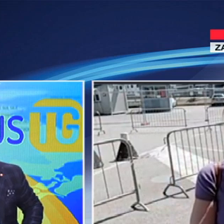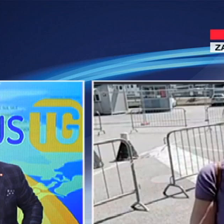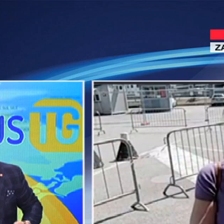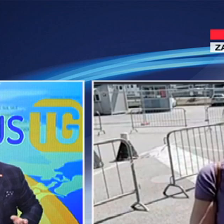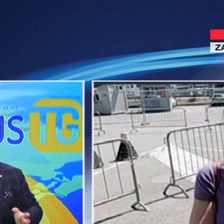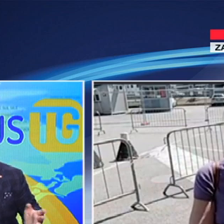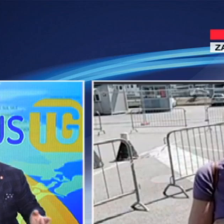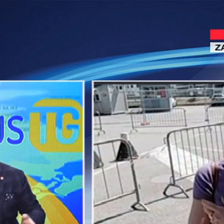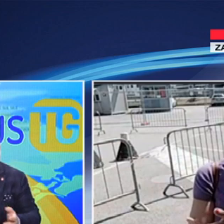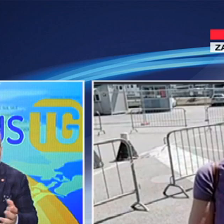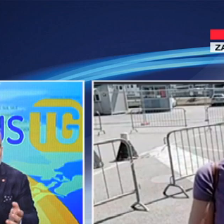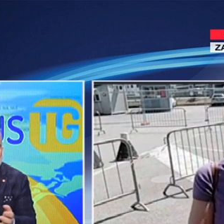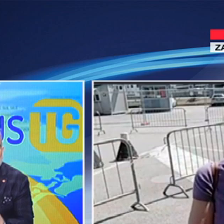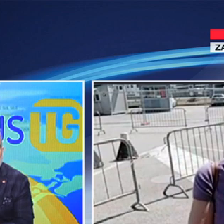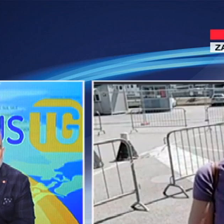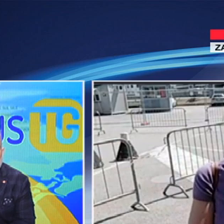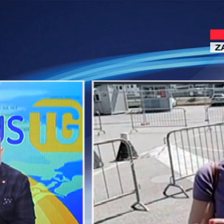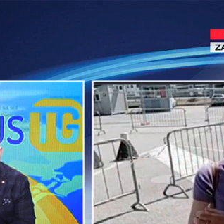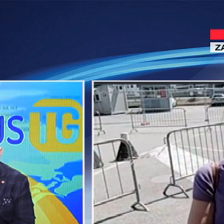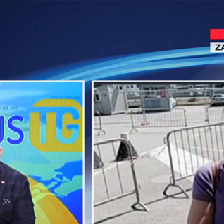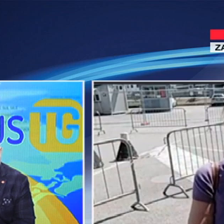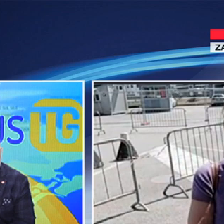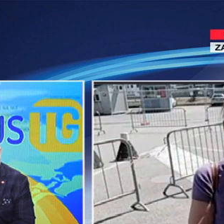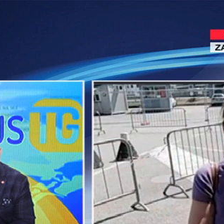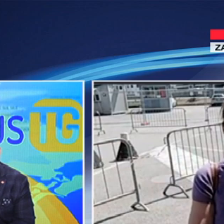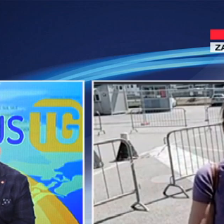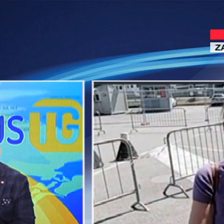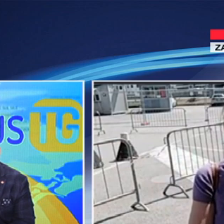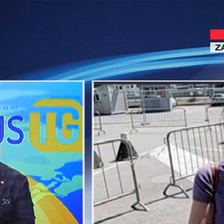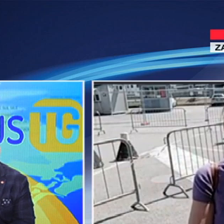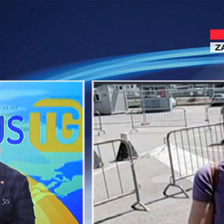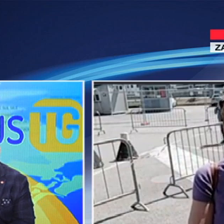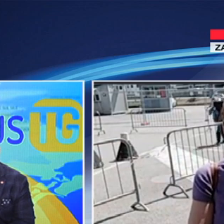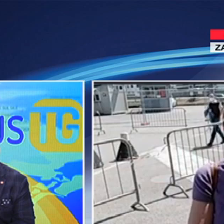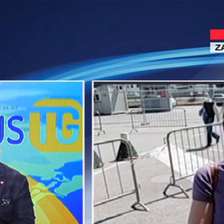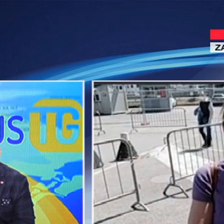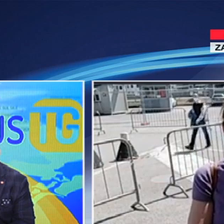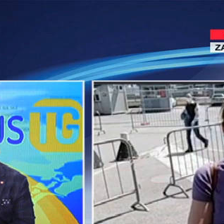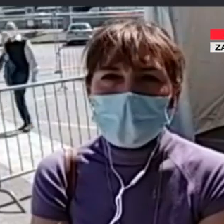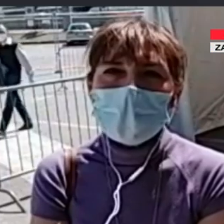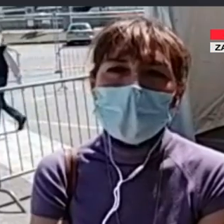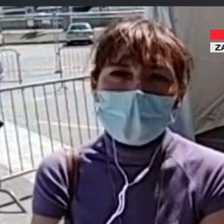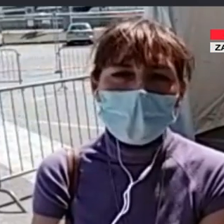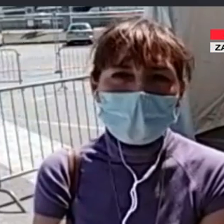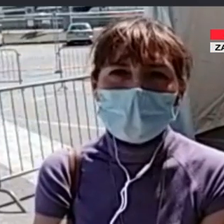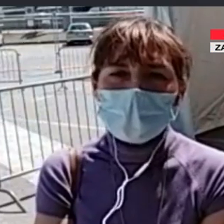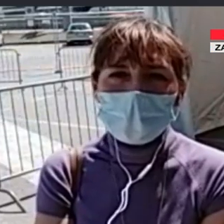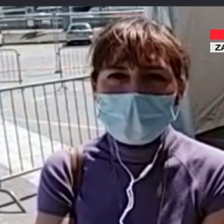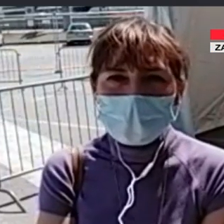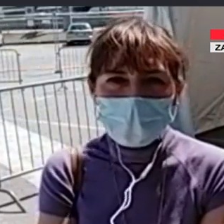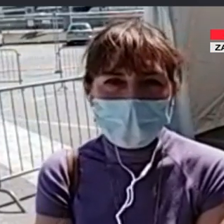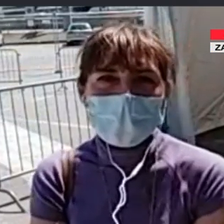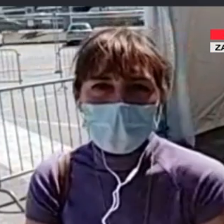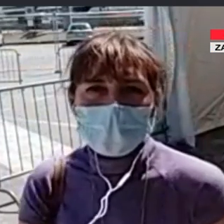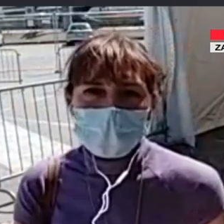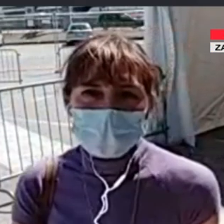città d'arte, anche qualcuno per andare a farsi un giro nei boschi, poi abbiamo anche un servizio. Com'è andata da quelle parti? Allora, guarda, devo dire che è